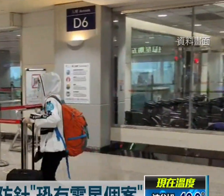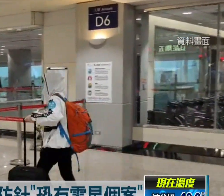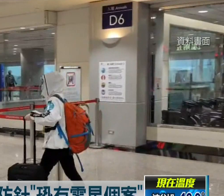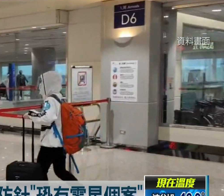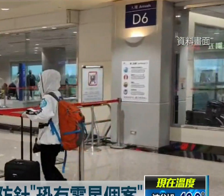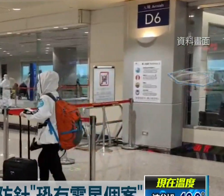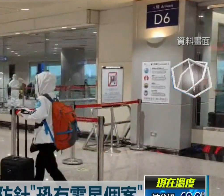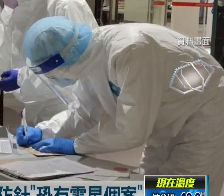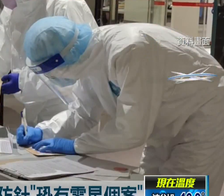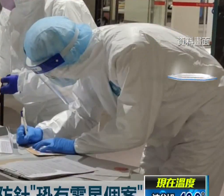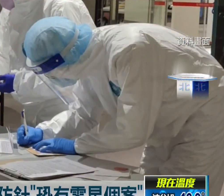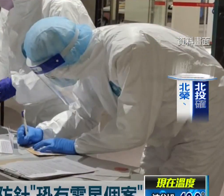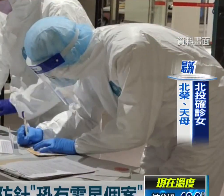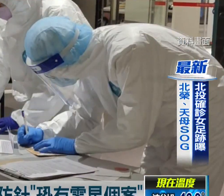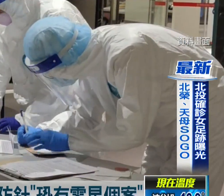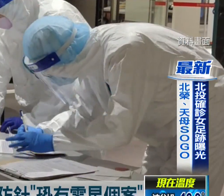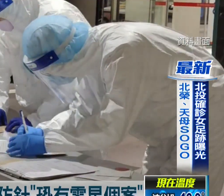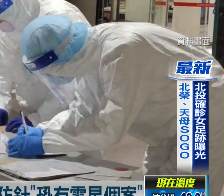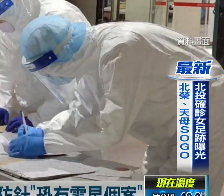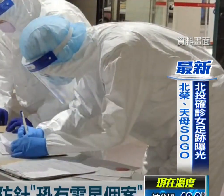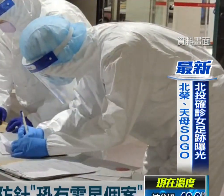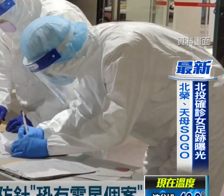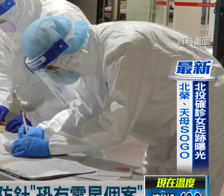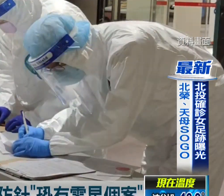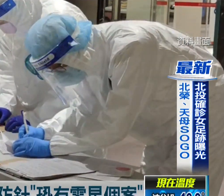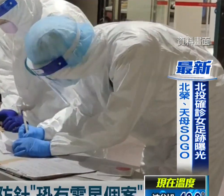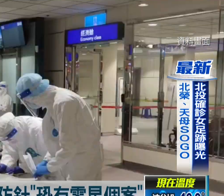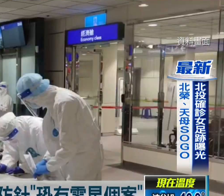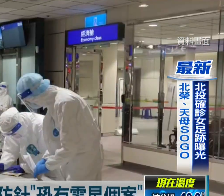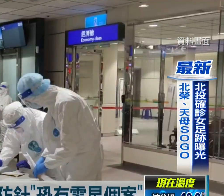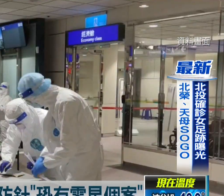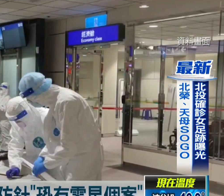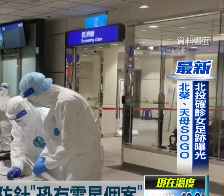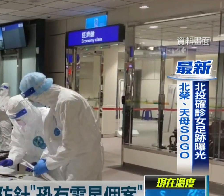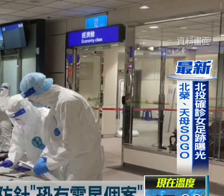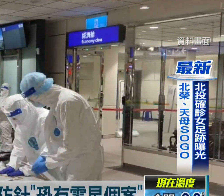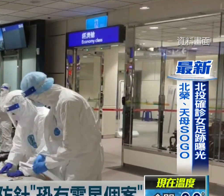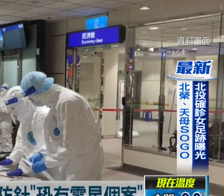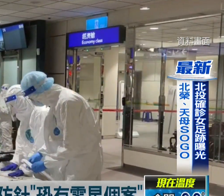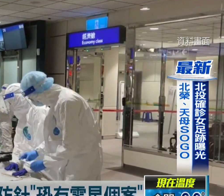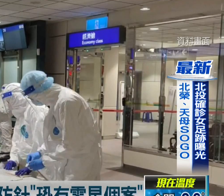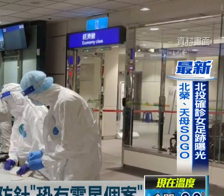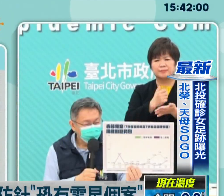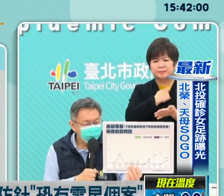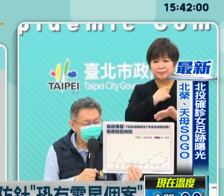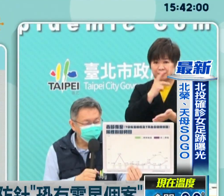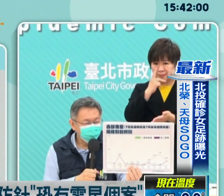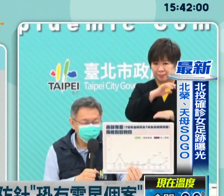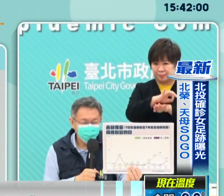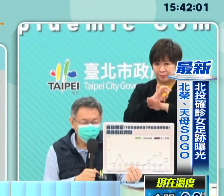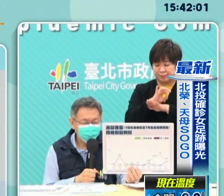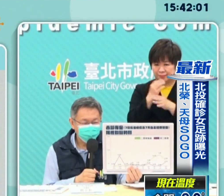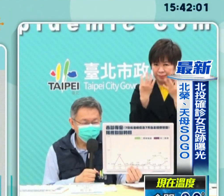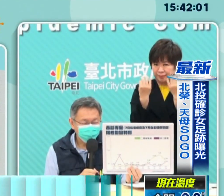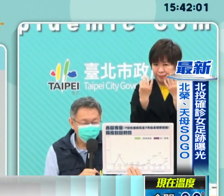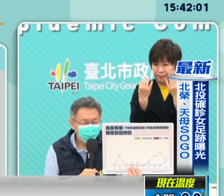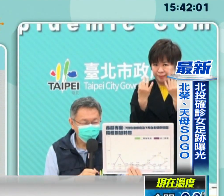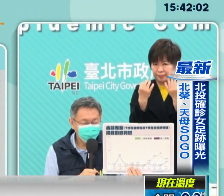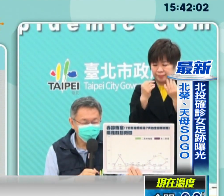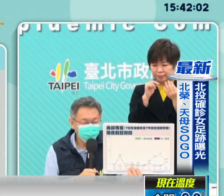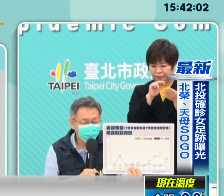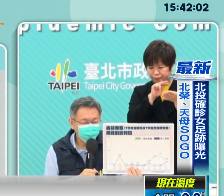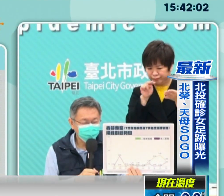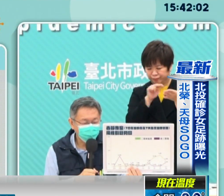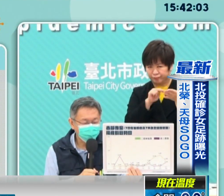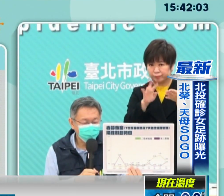挥中心预计将入境检疫天数14天改成10天，台北市长柯文哲抛出质疑， 还是有一些人哦，